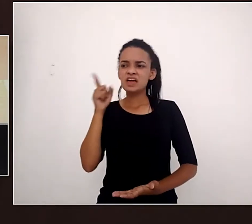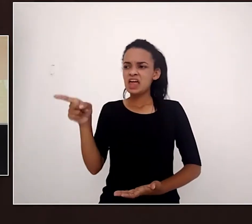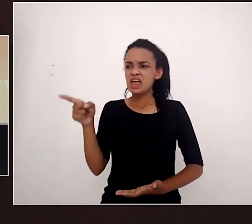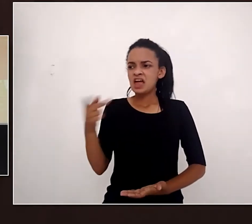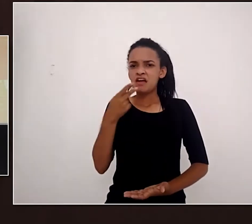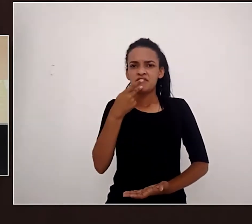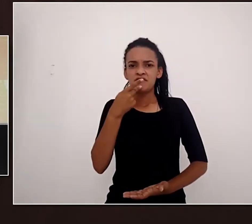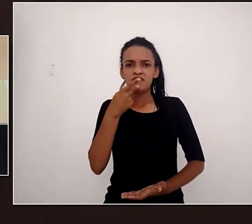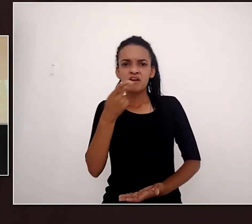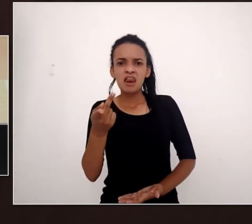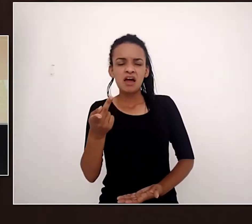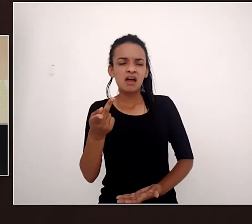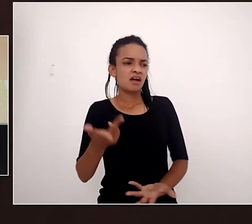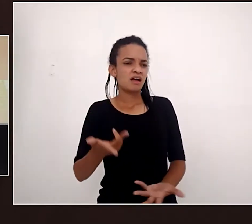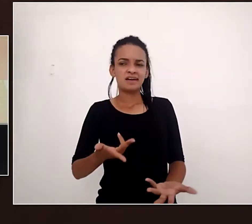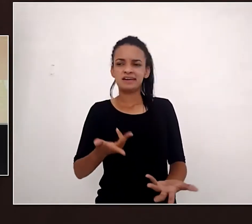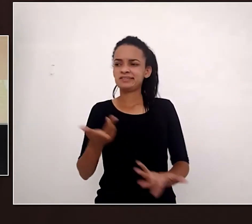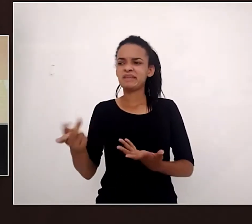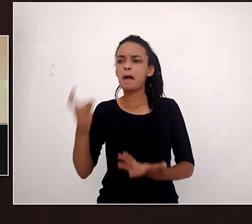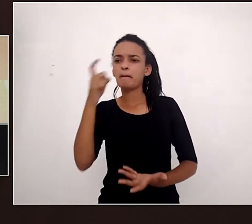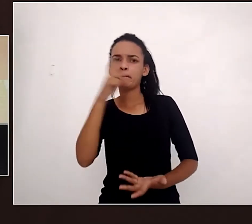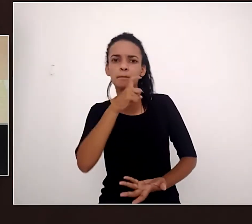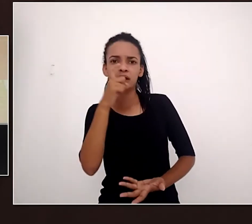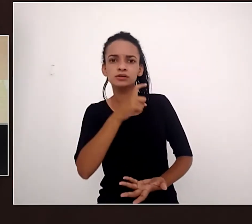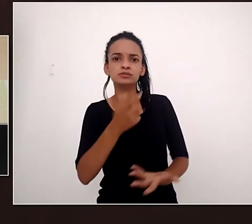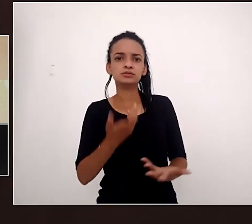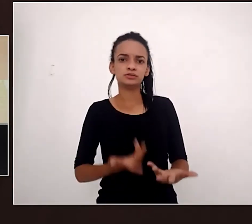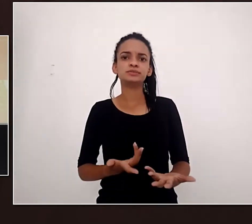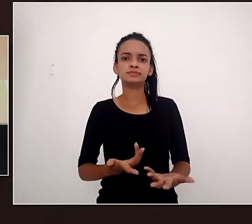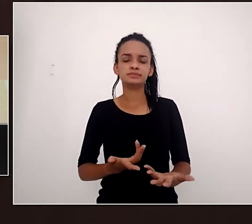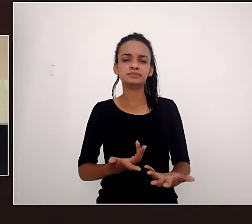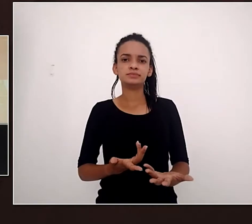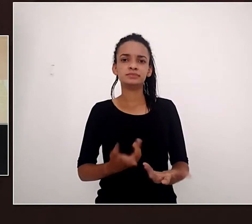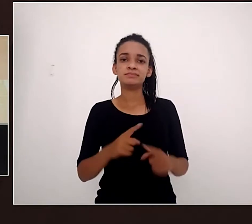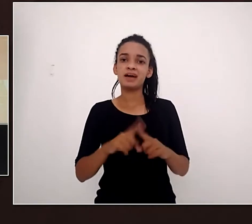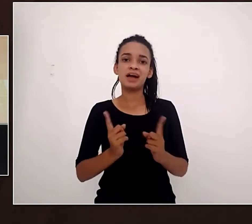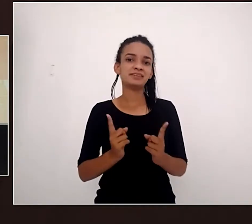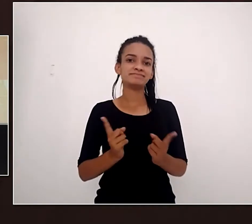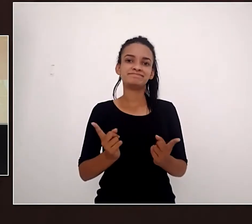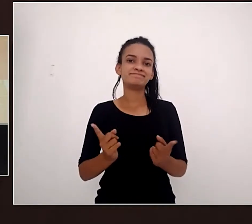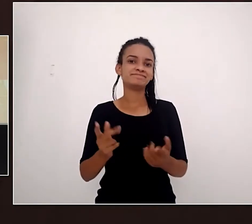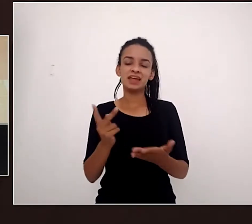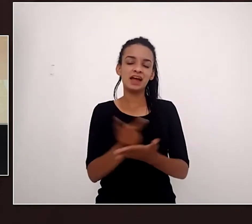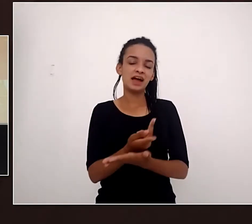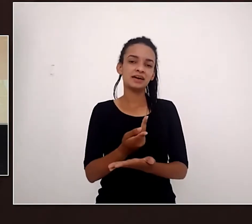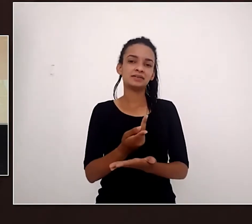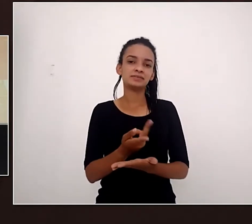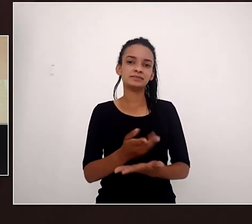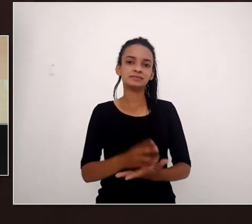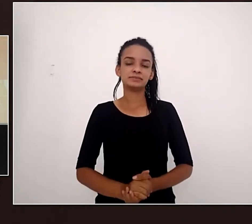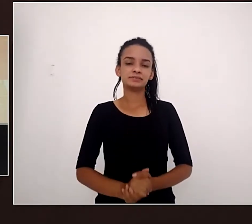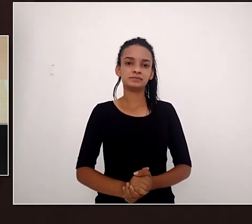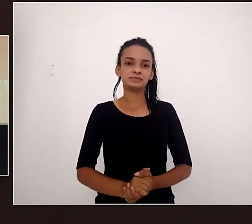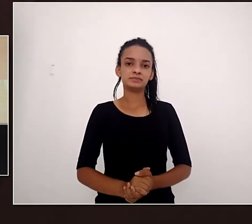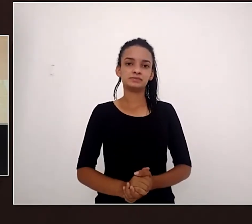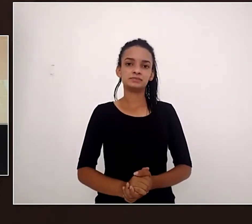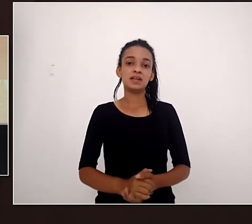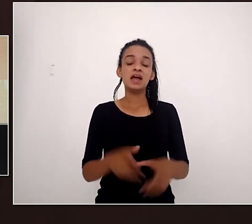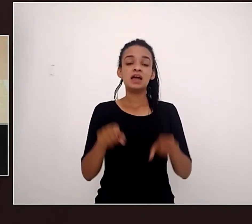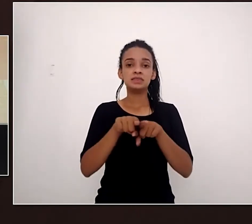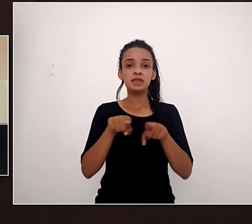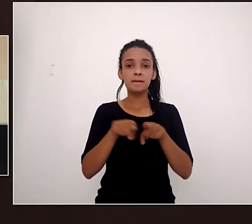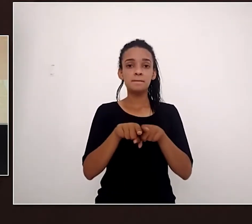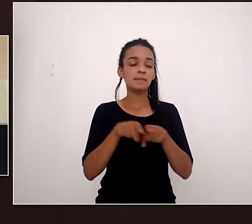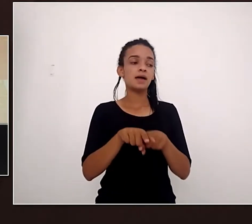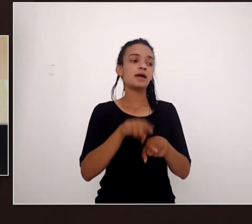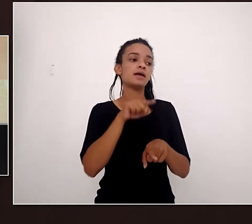deles. E também não tinha popularidade com os romanos, Por quê? Os